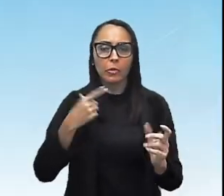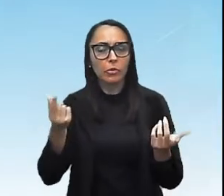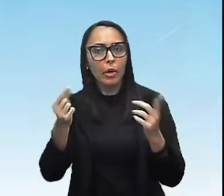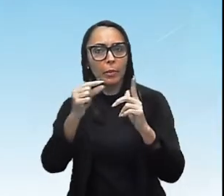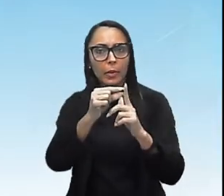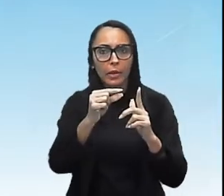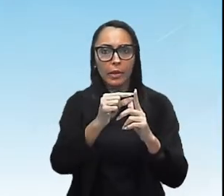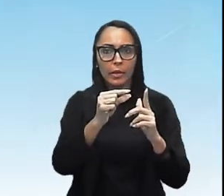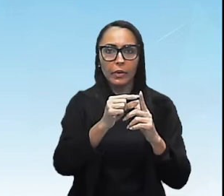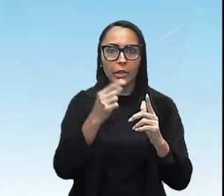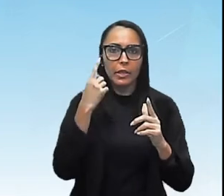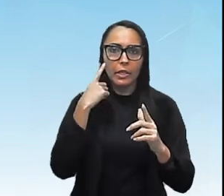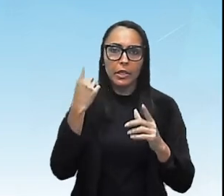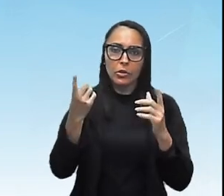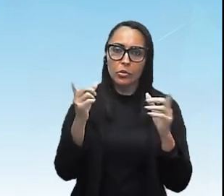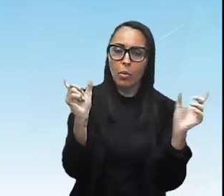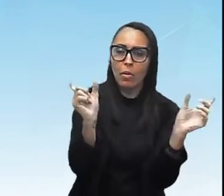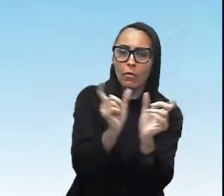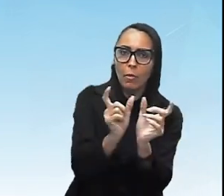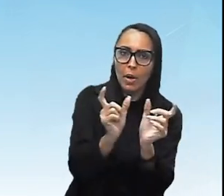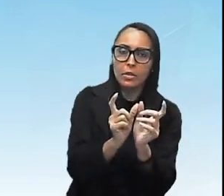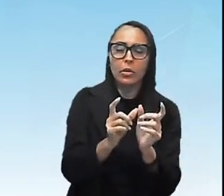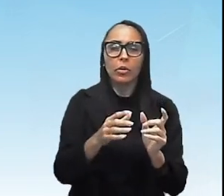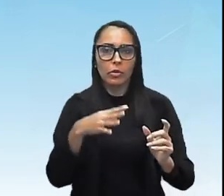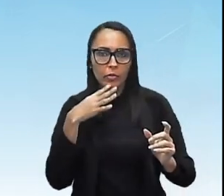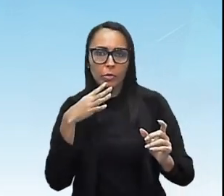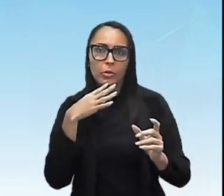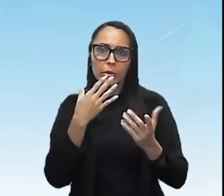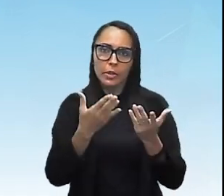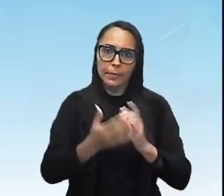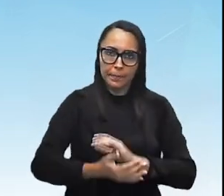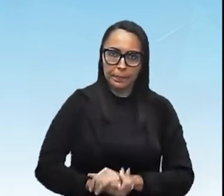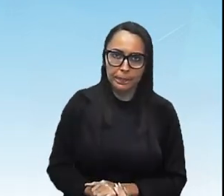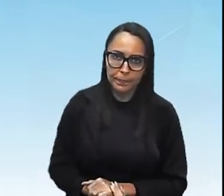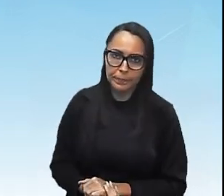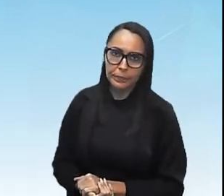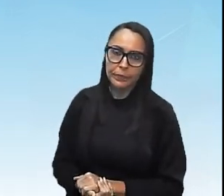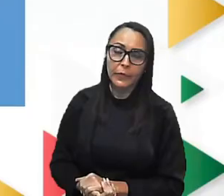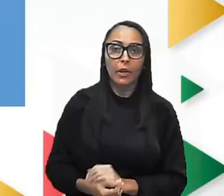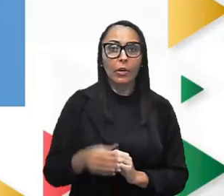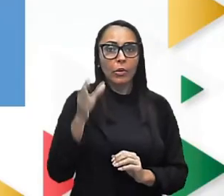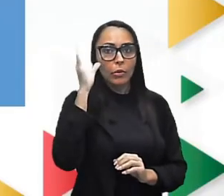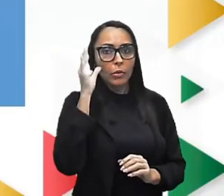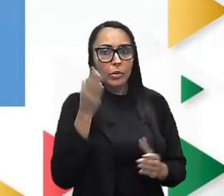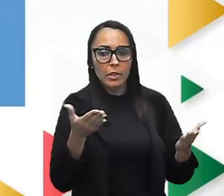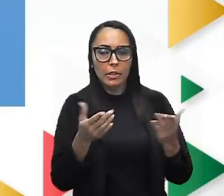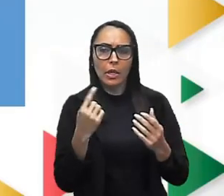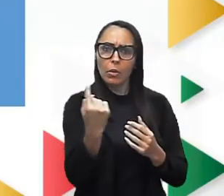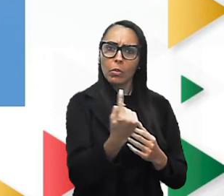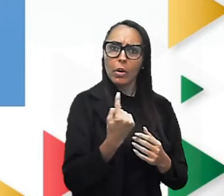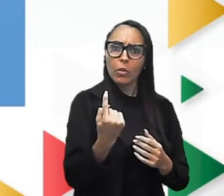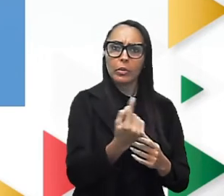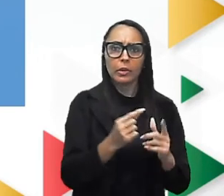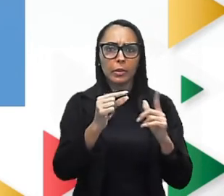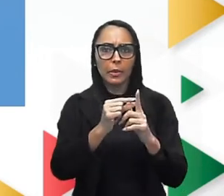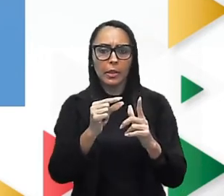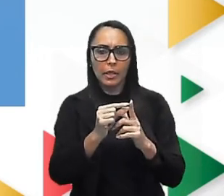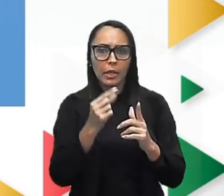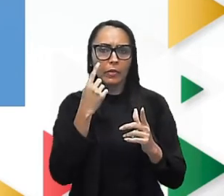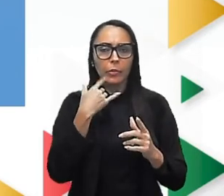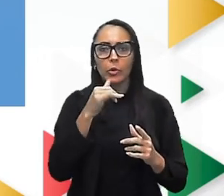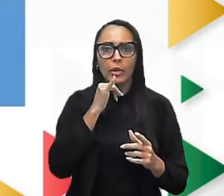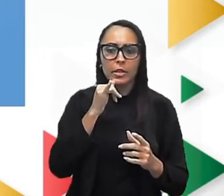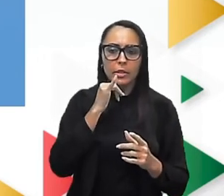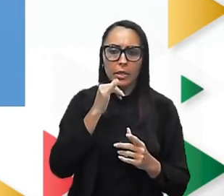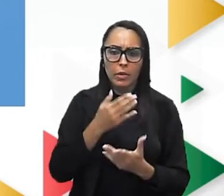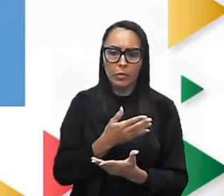sua formação, que vamos conhecer bem. Olha que mais curiosidade. Uma única palavra, por exemplo, cansado ou